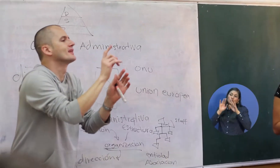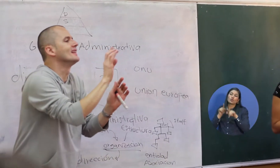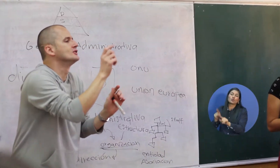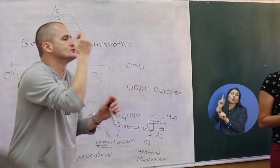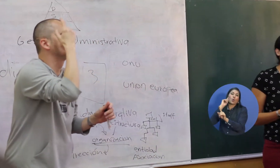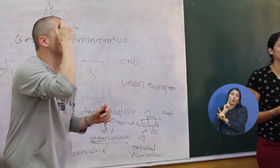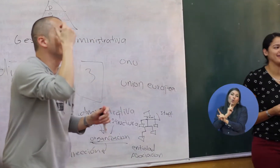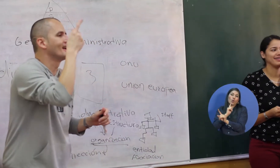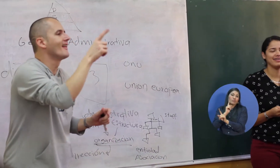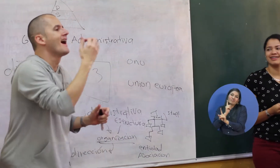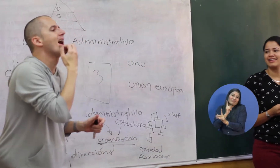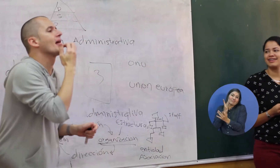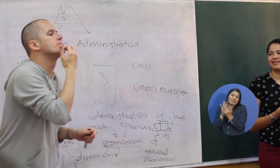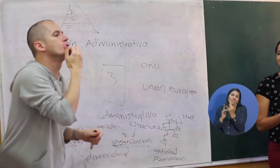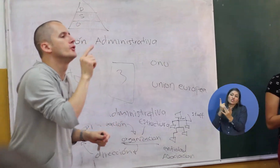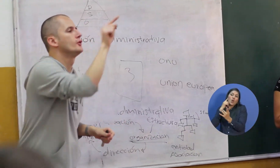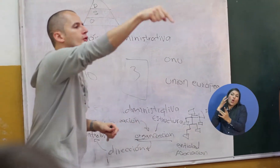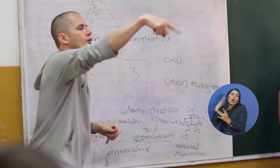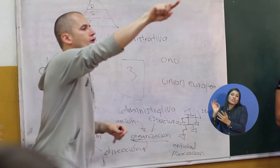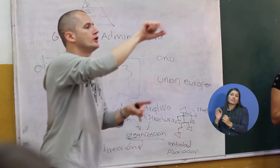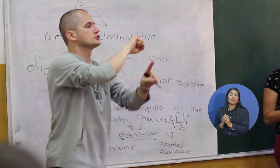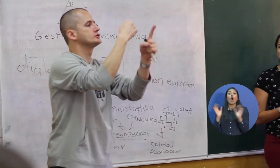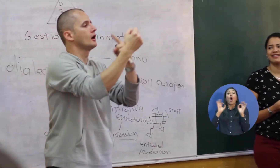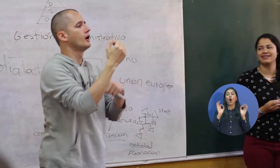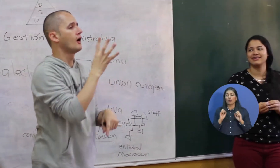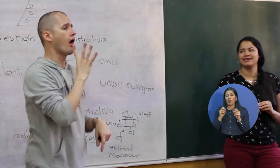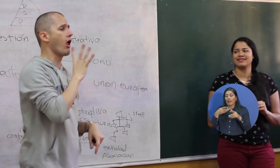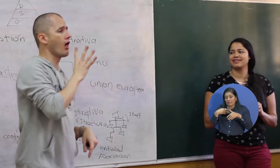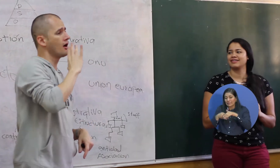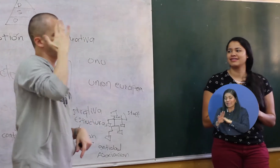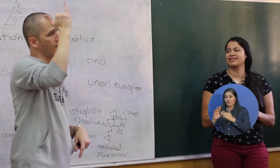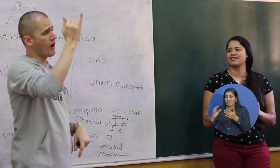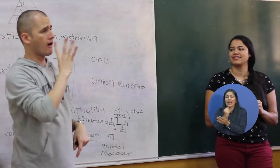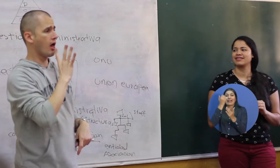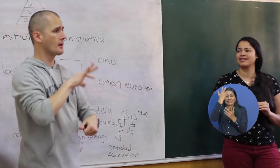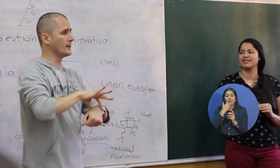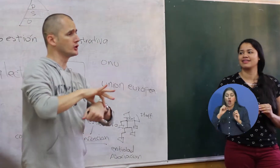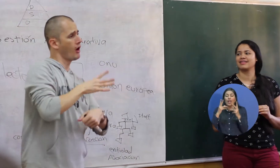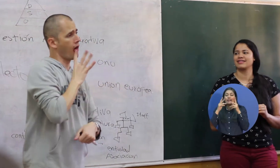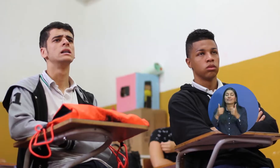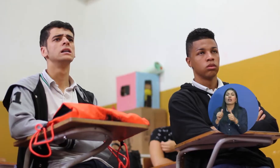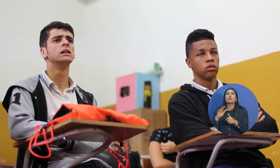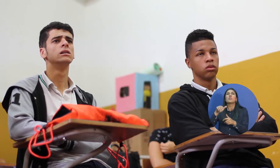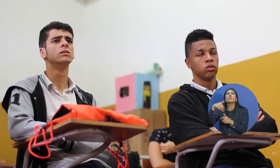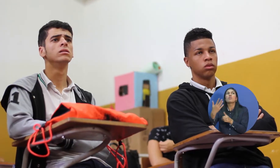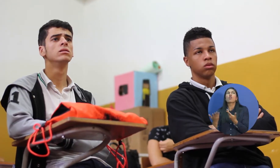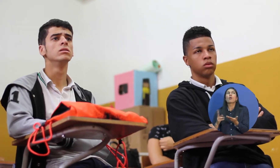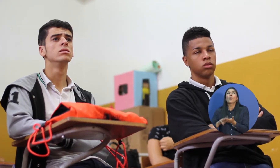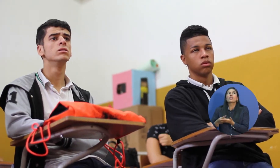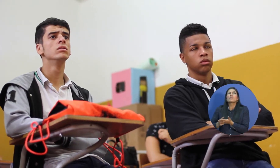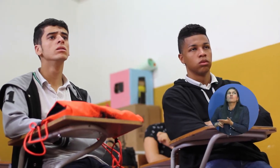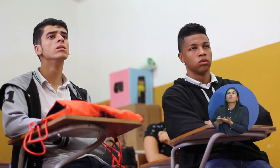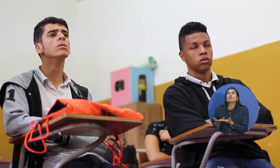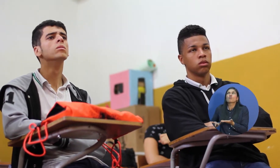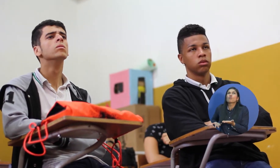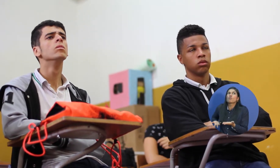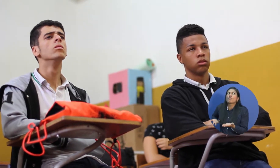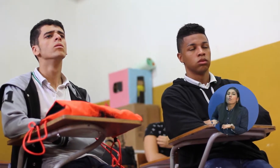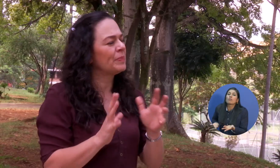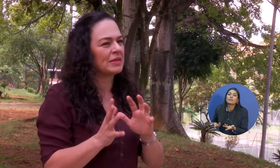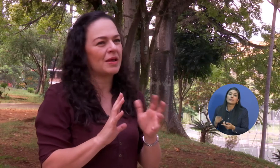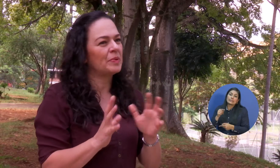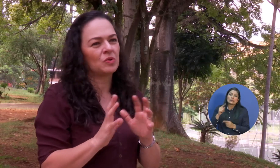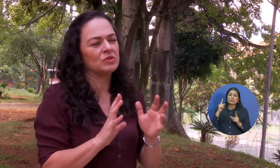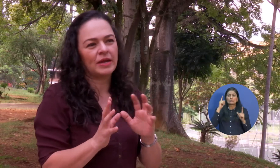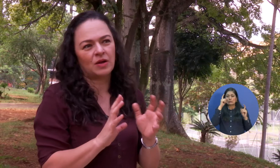el español, o porque si logra ingresar, ¿cómo va a sostener el servicio de interpretación? O sea, la continuidad. Entonces,